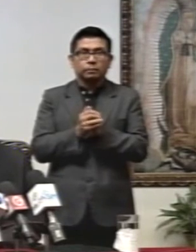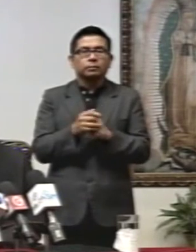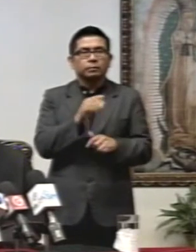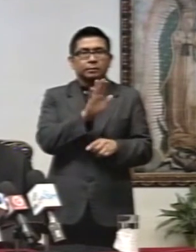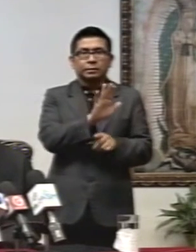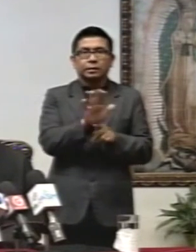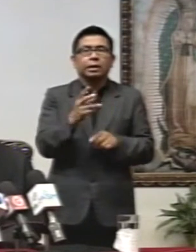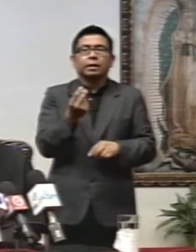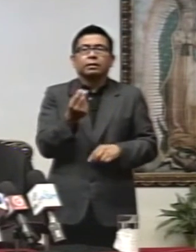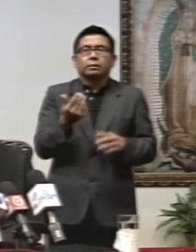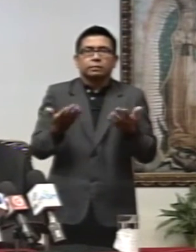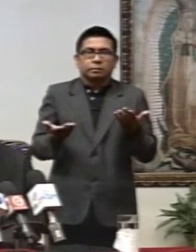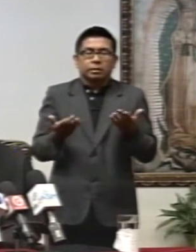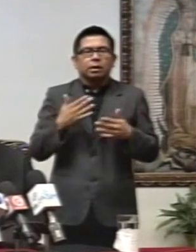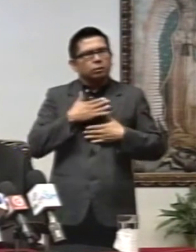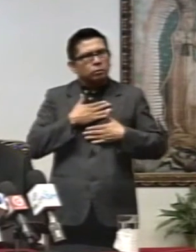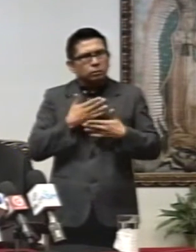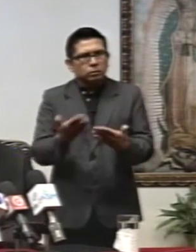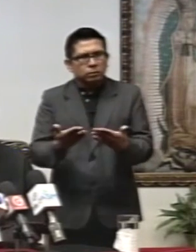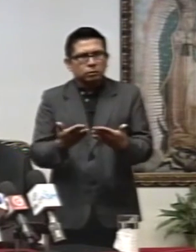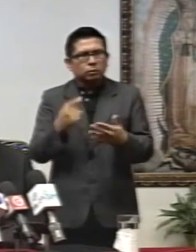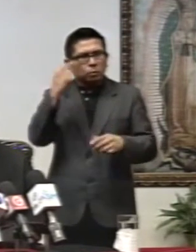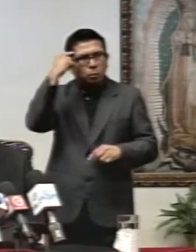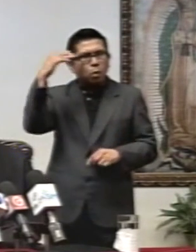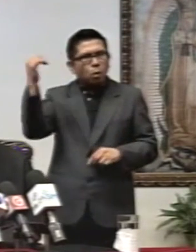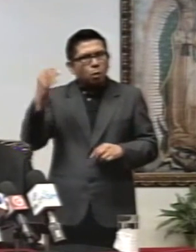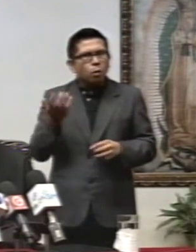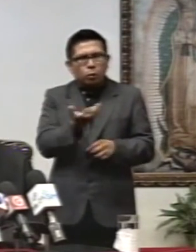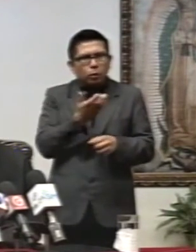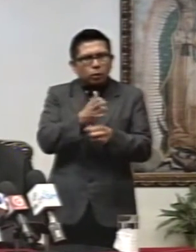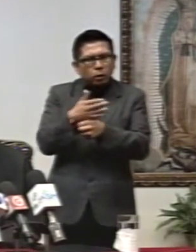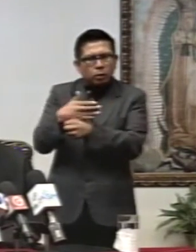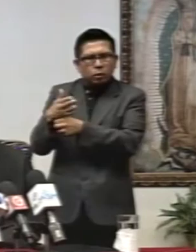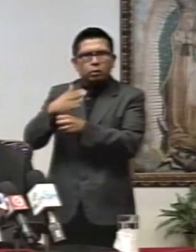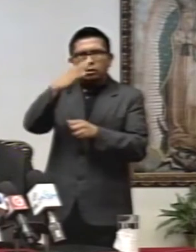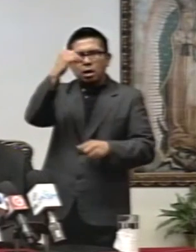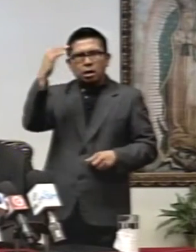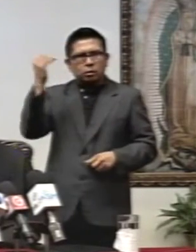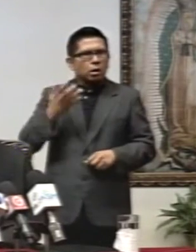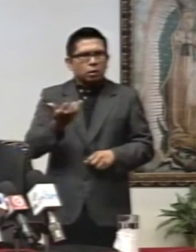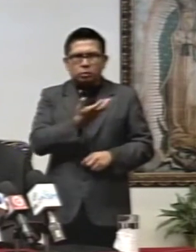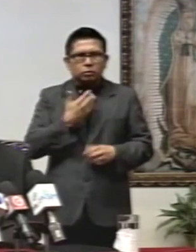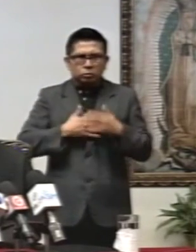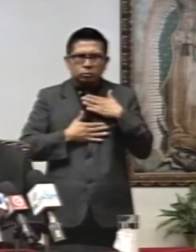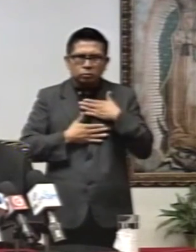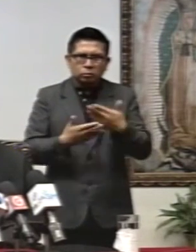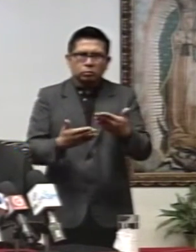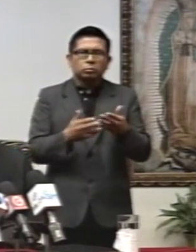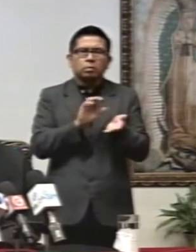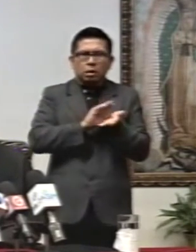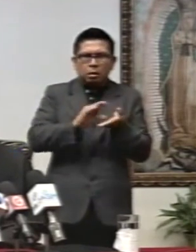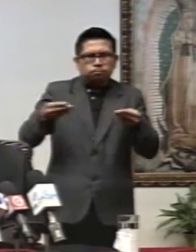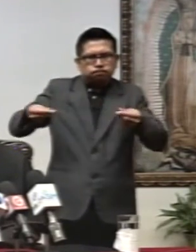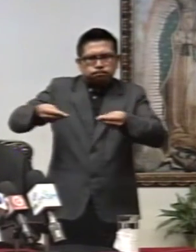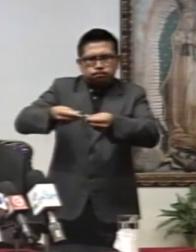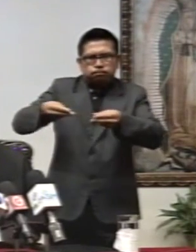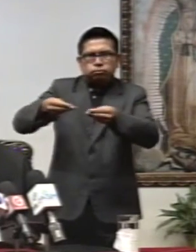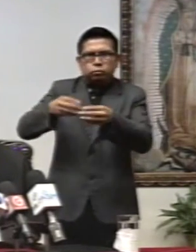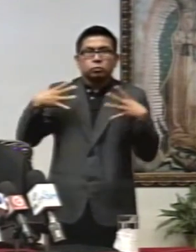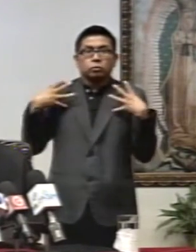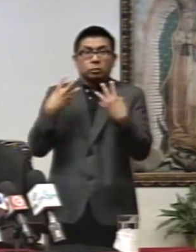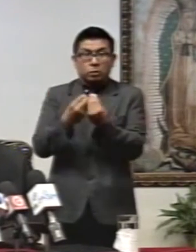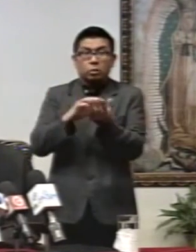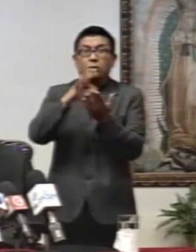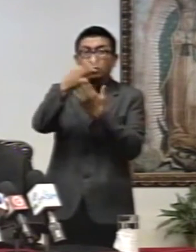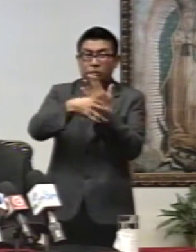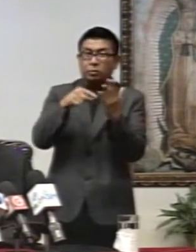recursos y la voluntad política y nacional para invertir en estos programas sociales que